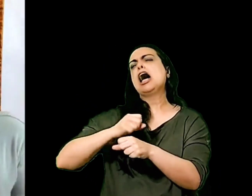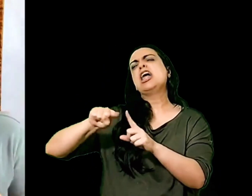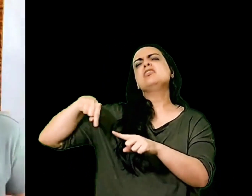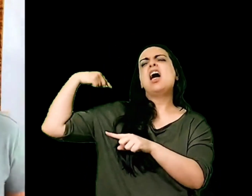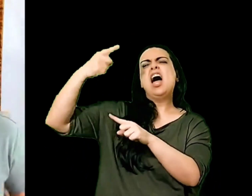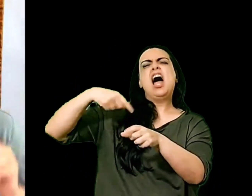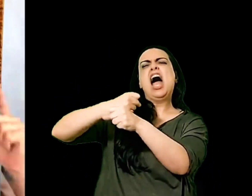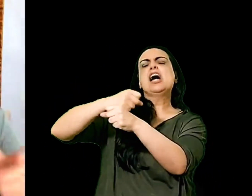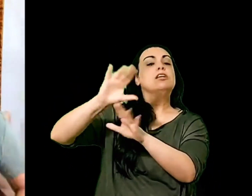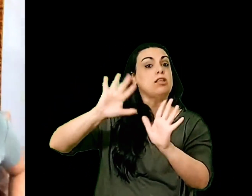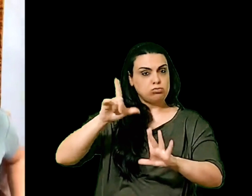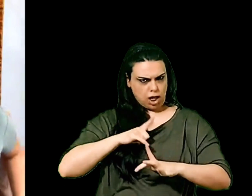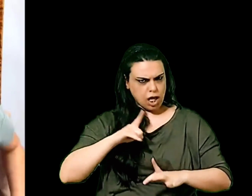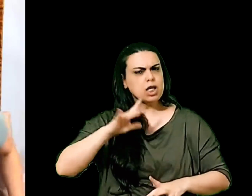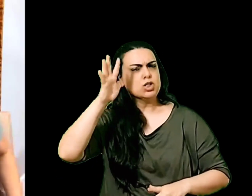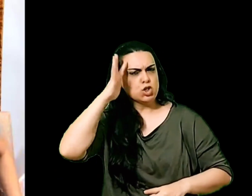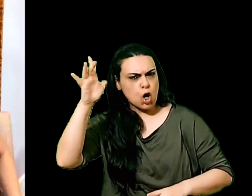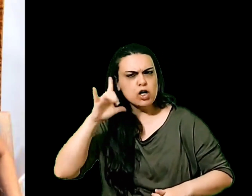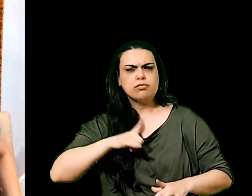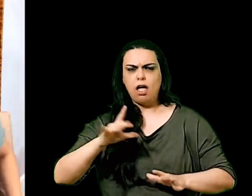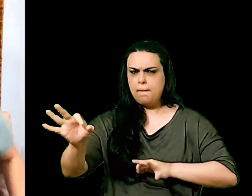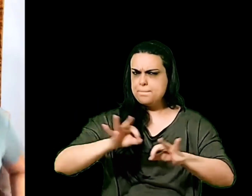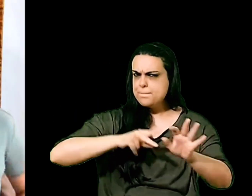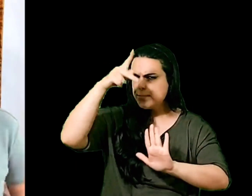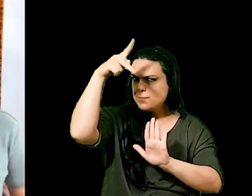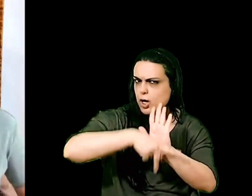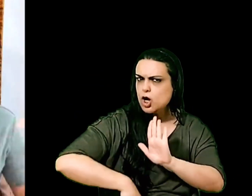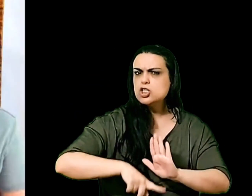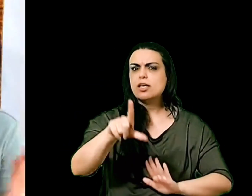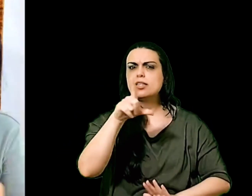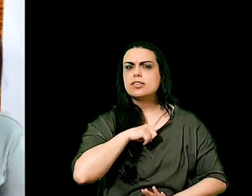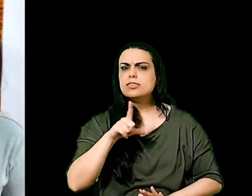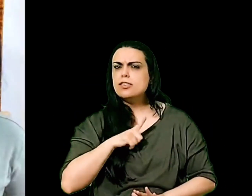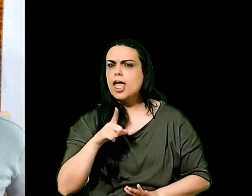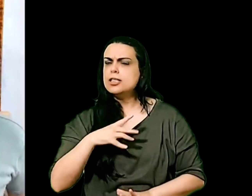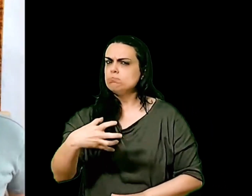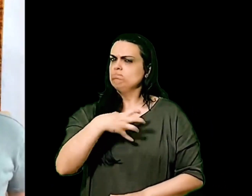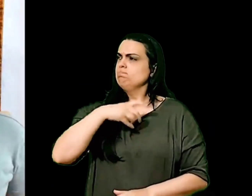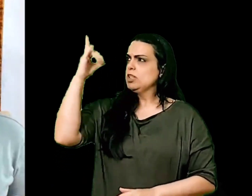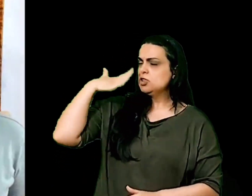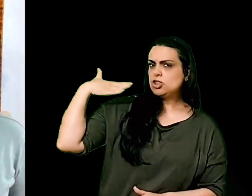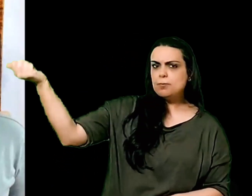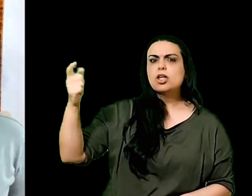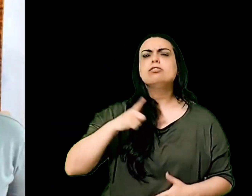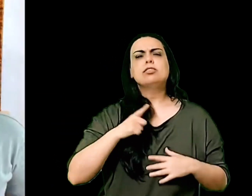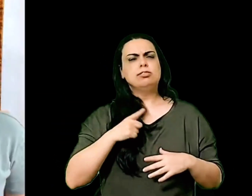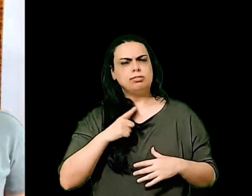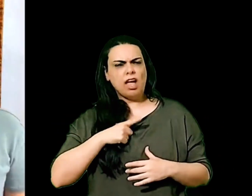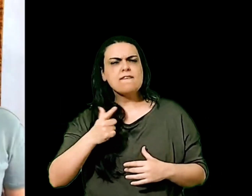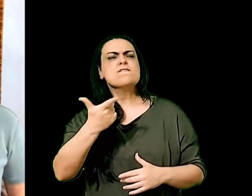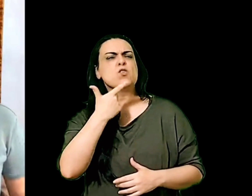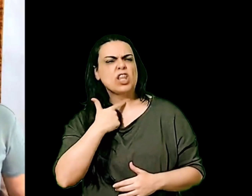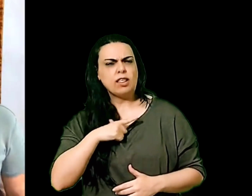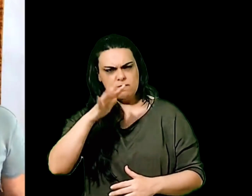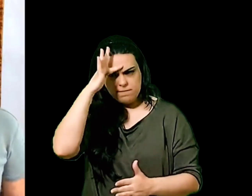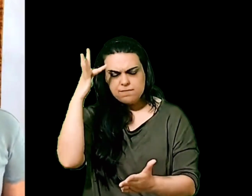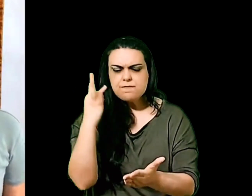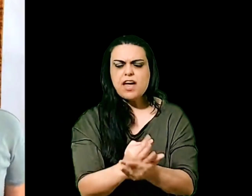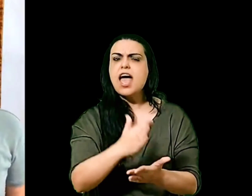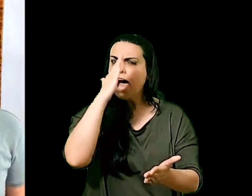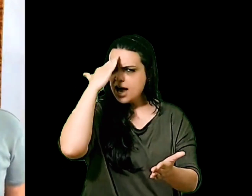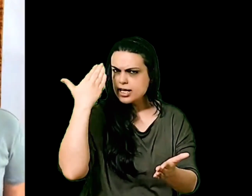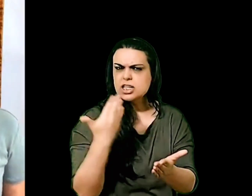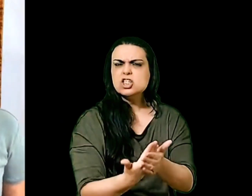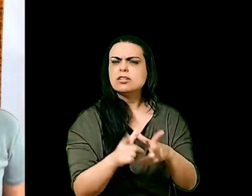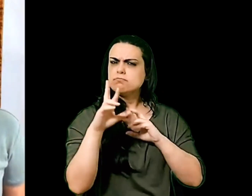anos. Não, ele tem sonhos, ele tem projetos, ele tem uma chamada, ele tem aspiração, ele tem